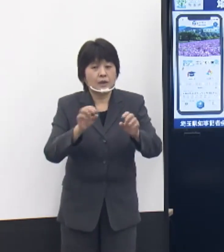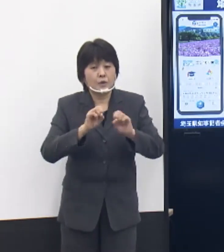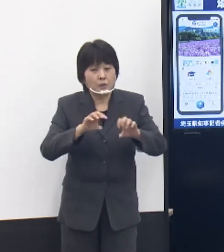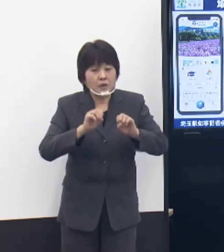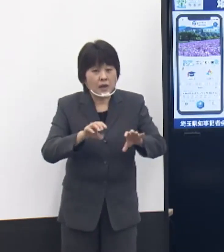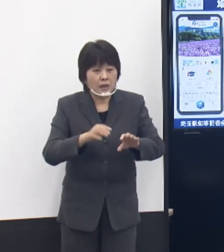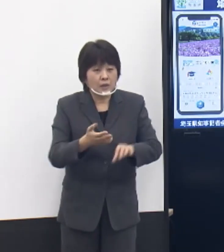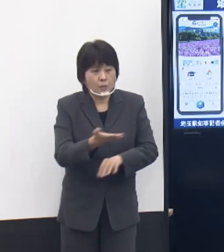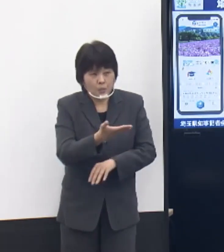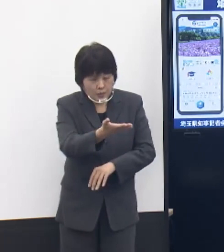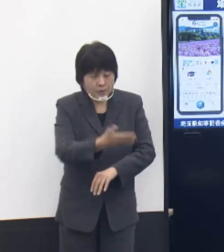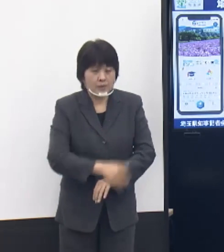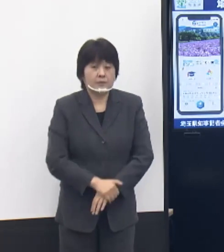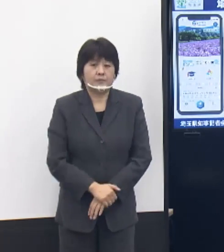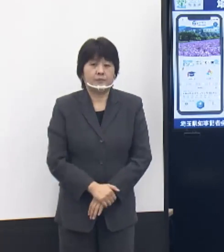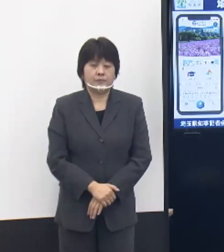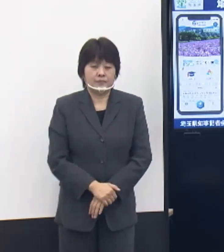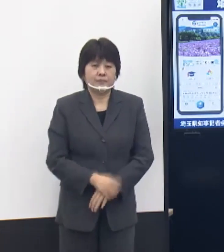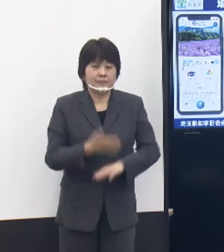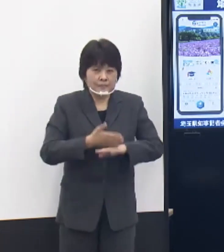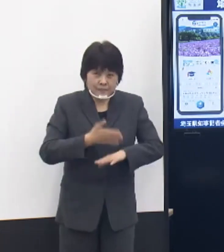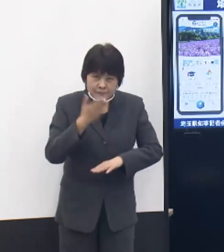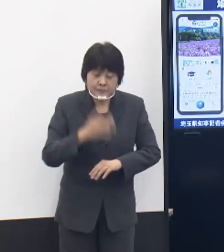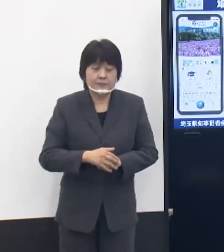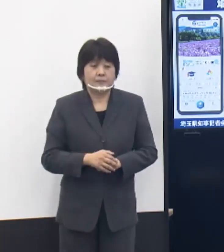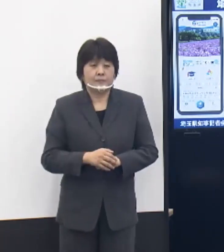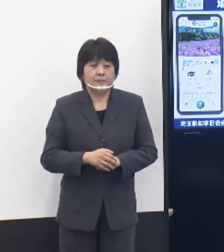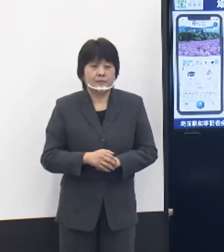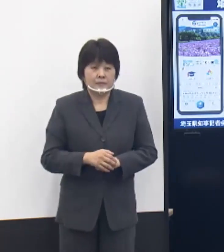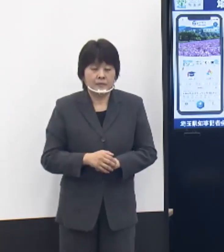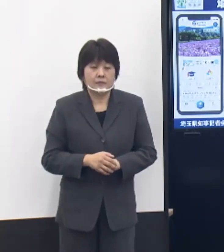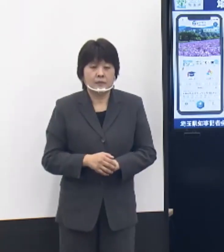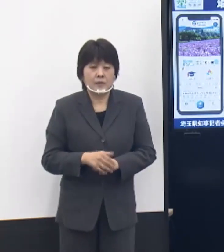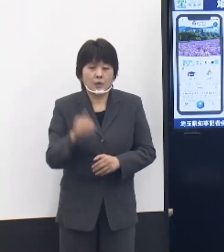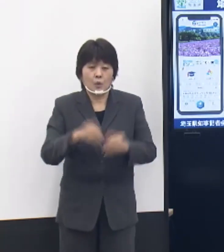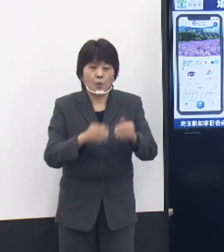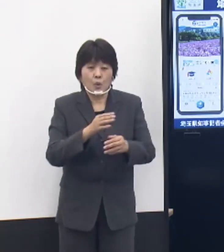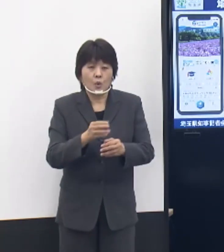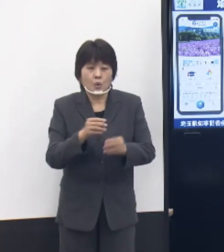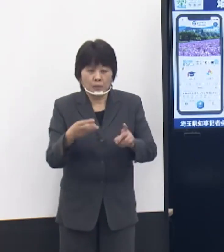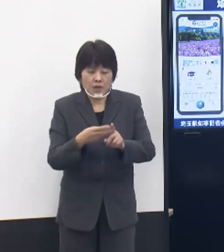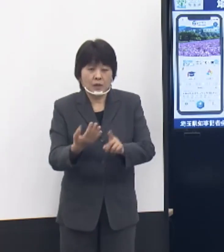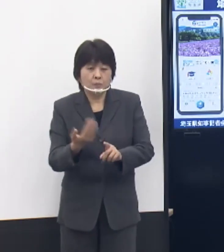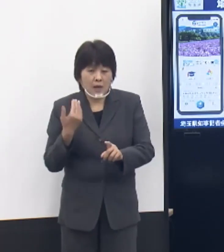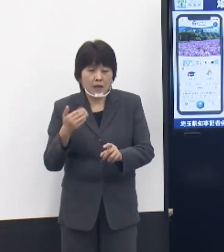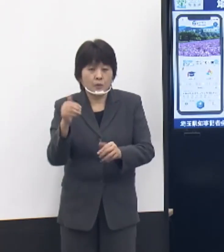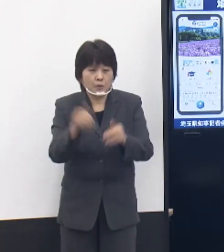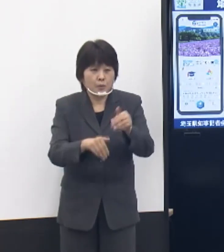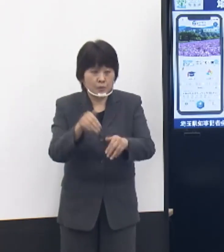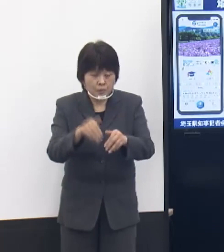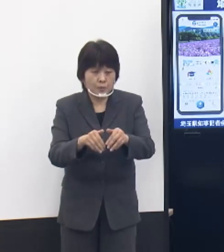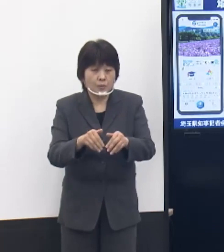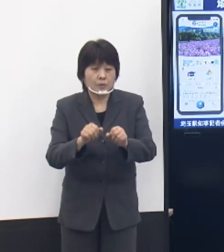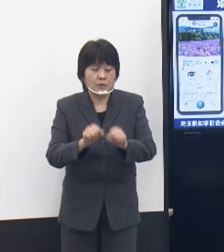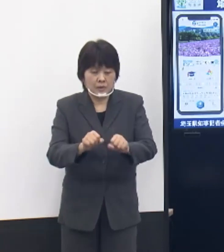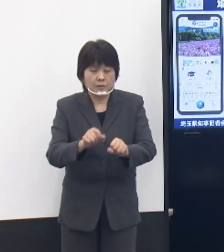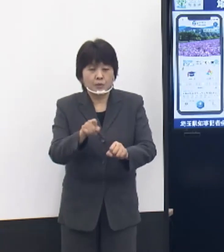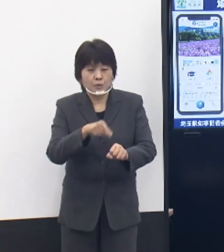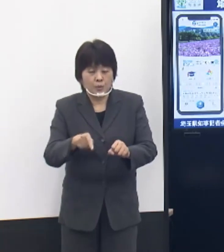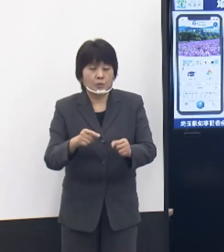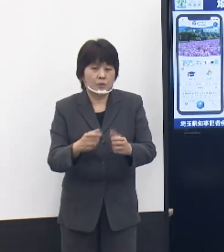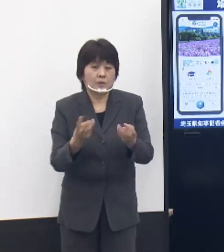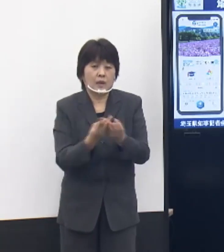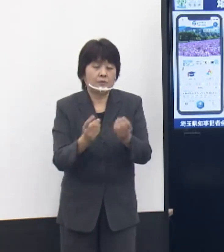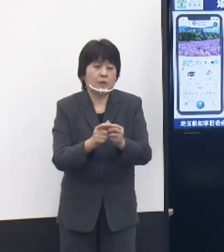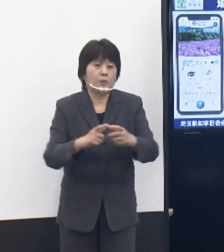いただけますでしょうか。 はい、ありがとうございます。期日前投票が、前回よりも順調に伸びていることは喜